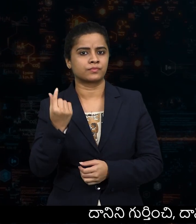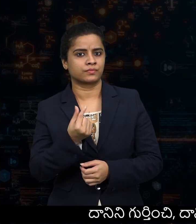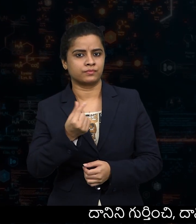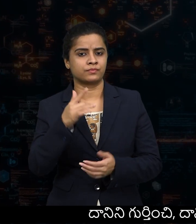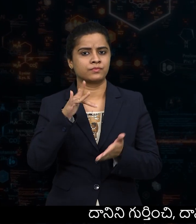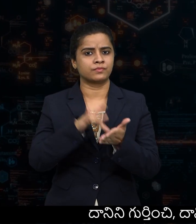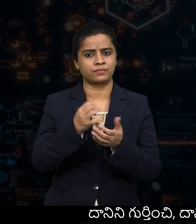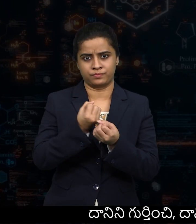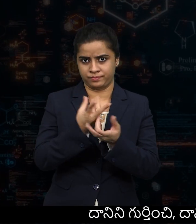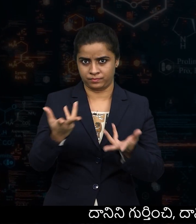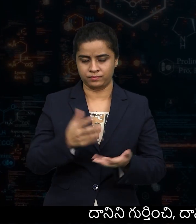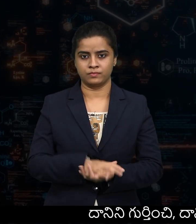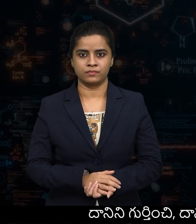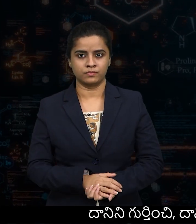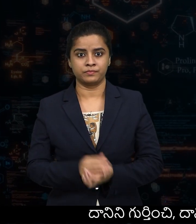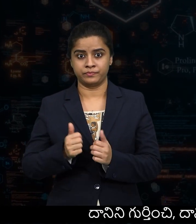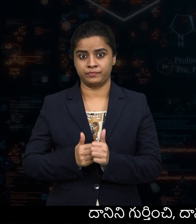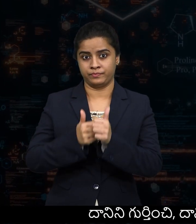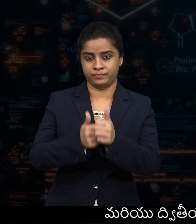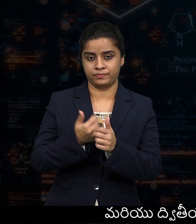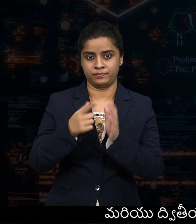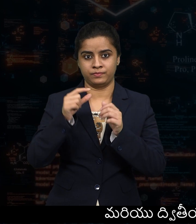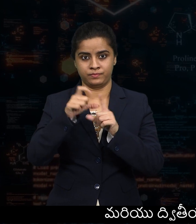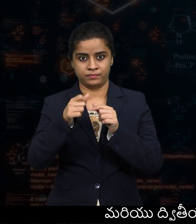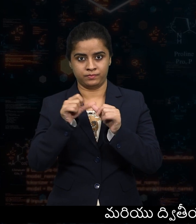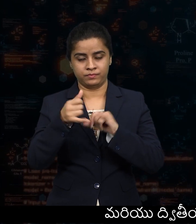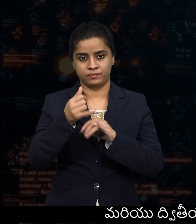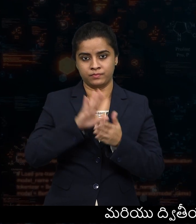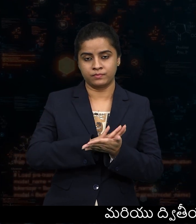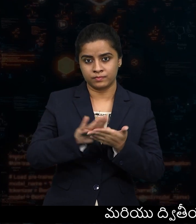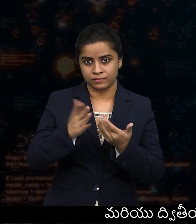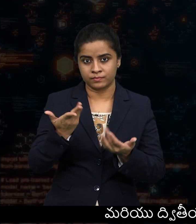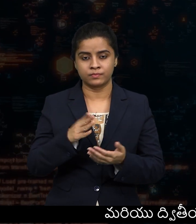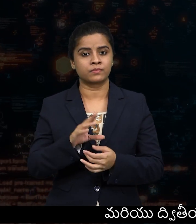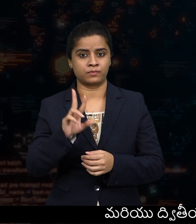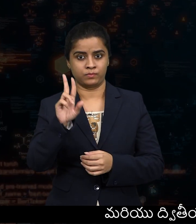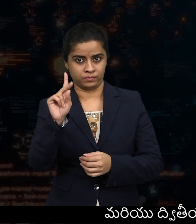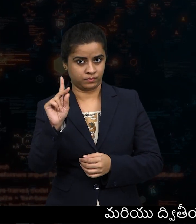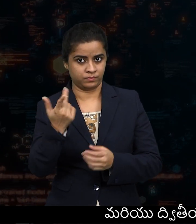దాని లోకంట్ నంబర్ను తర్వాత డాష్ మరియు ద్వితీయ పరపదం ఉపయోగించండి.